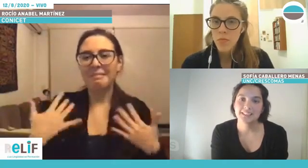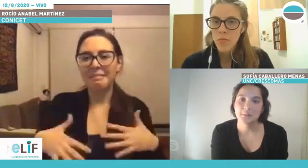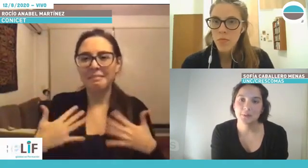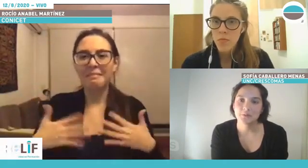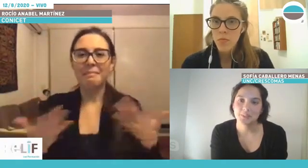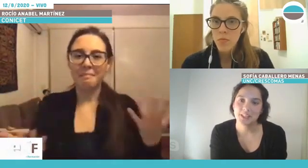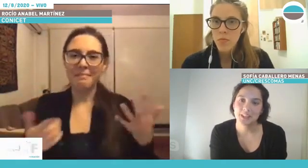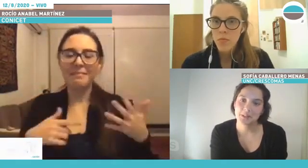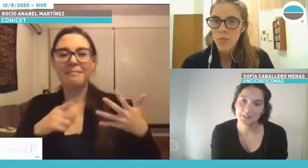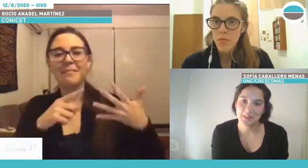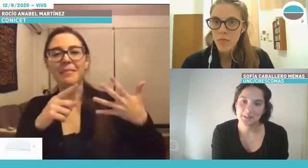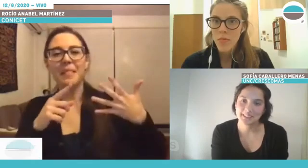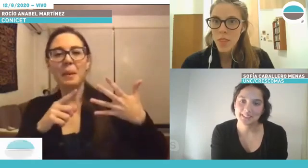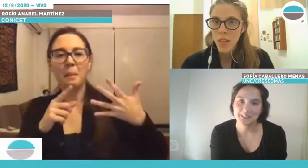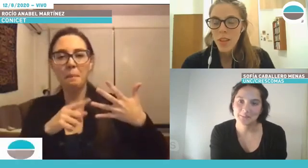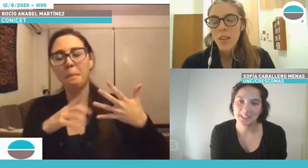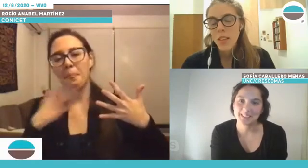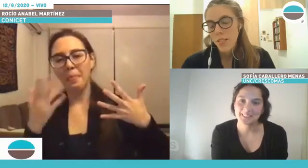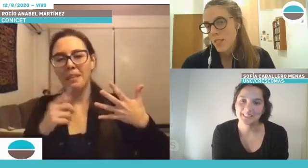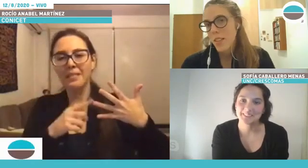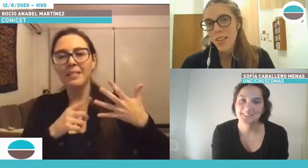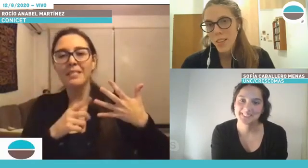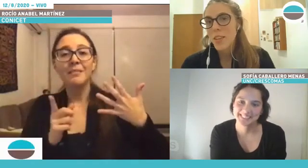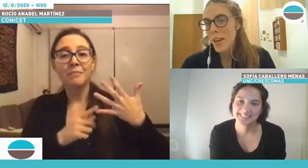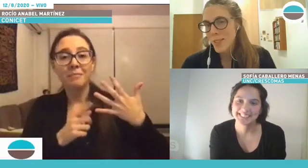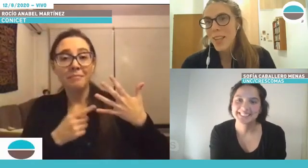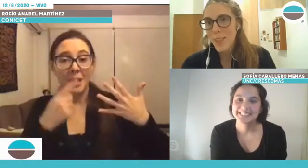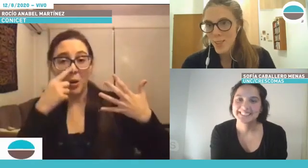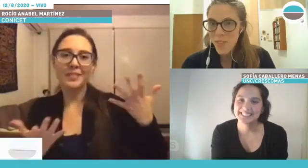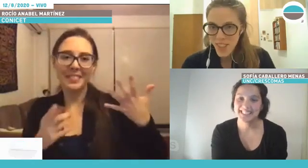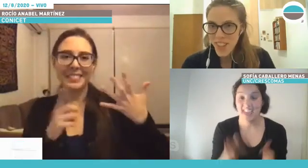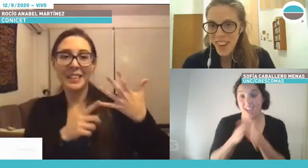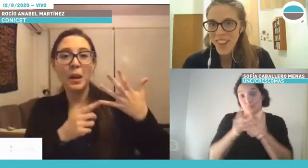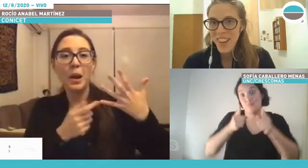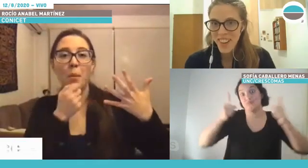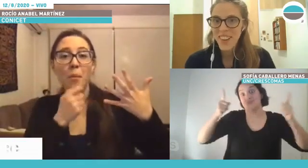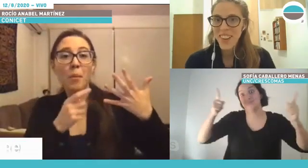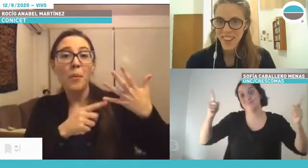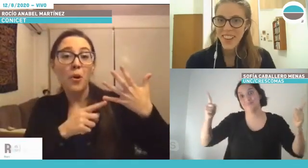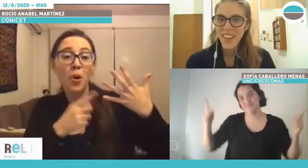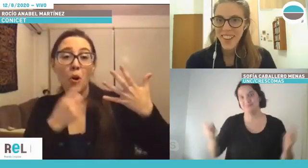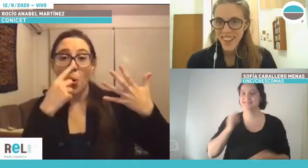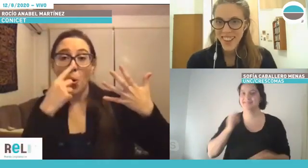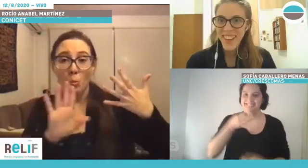El análisis en profundidad, bueno, es bastante complicado, digamos. Sí. Y extenso.